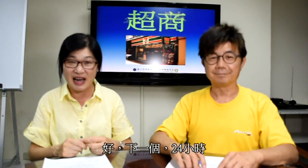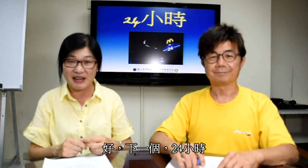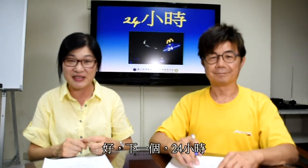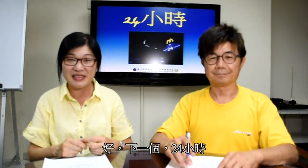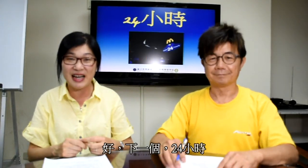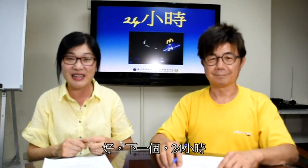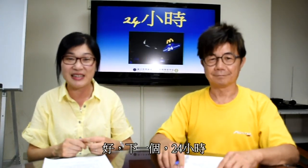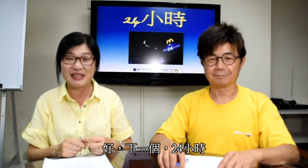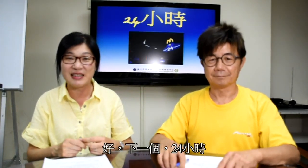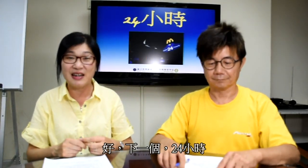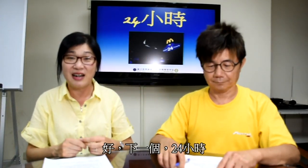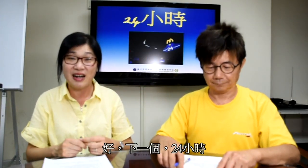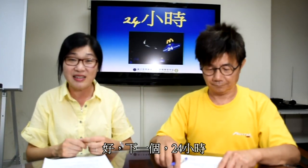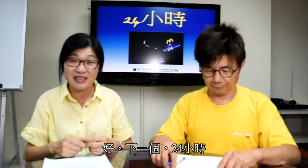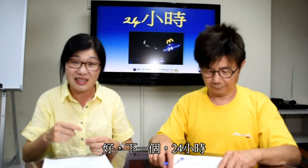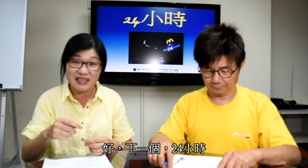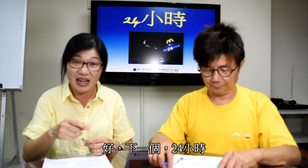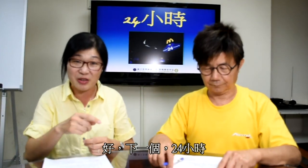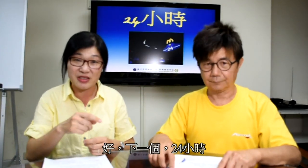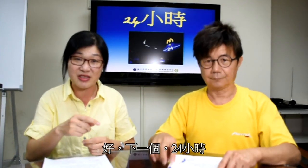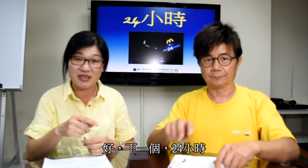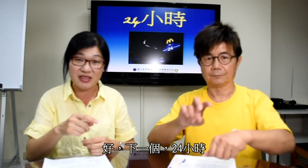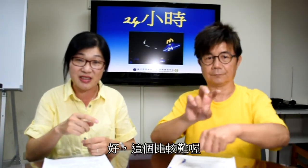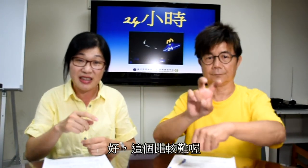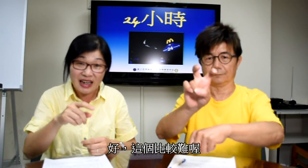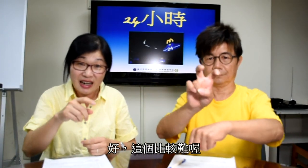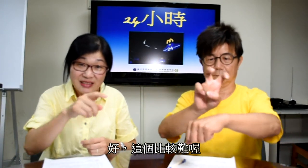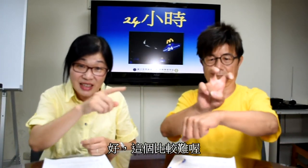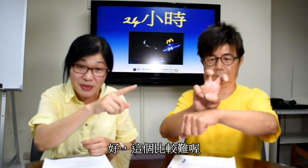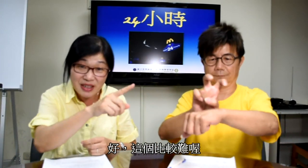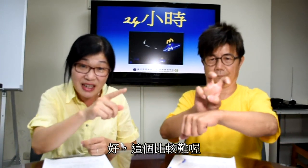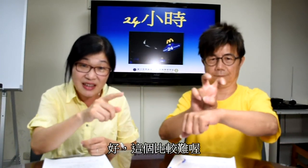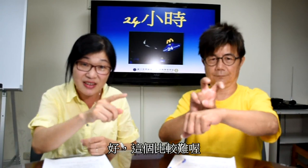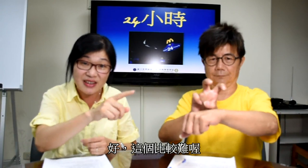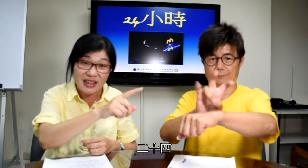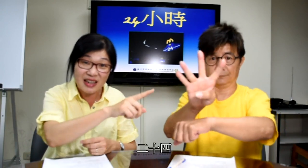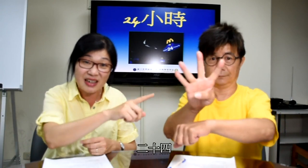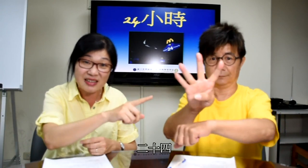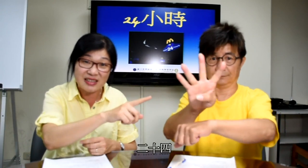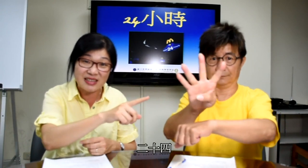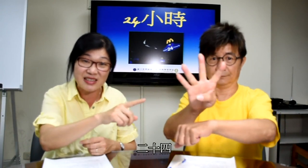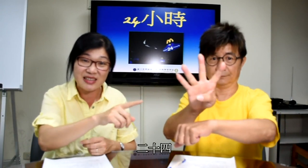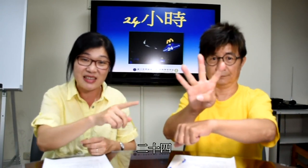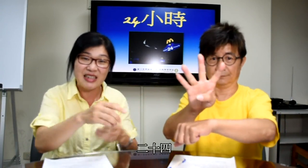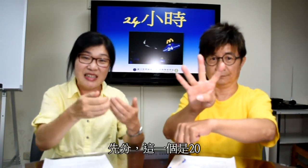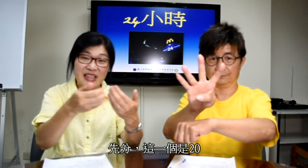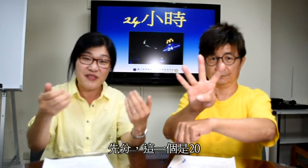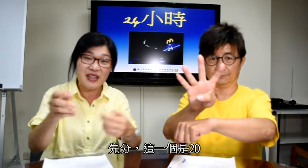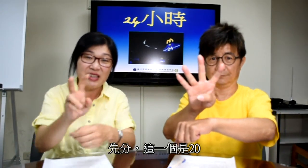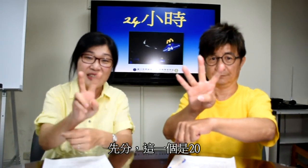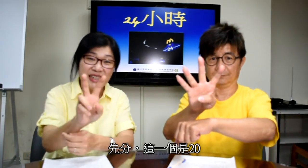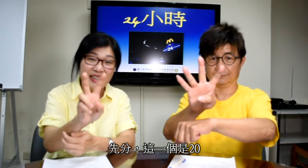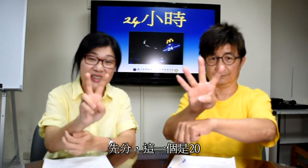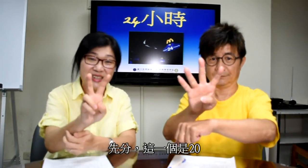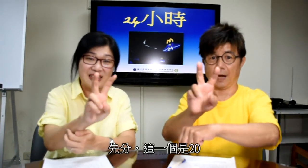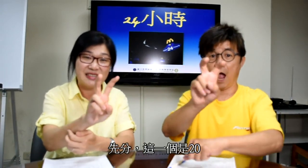好，下一个24小时，好，这个比较难哦。24，先分这一个